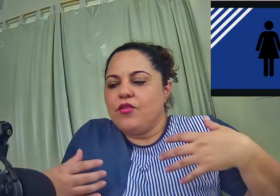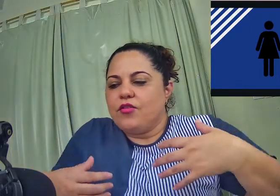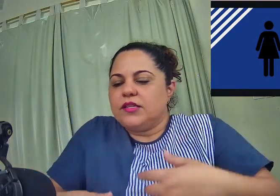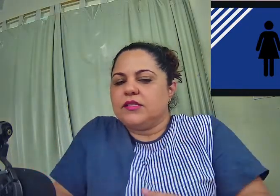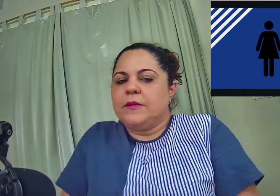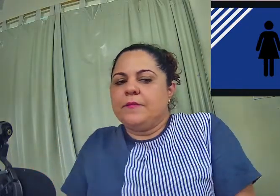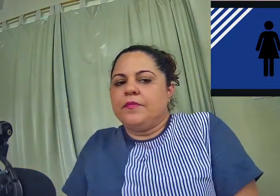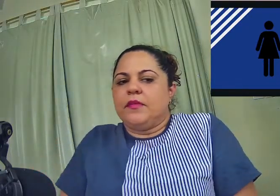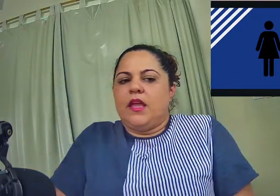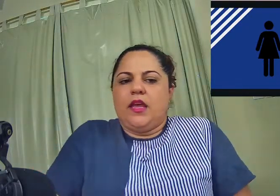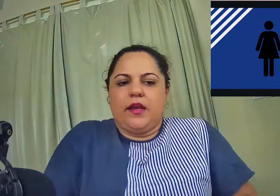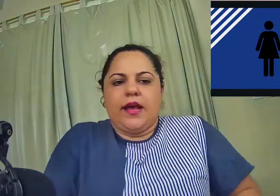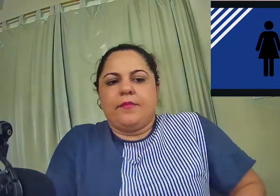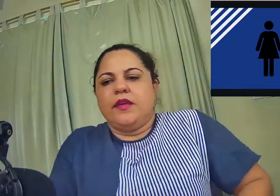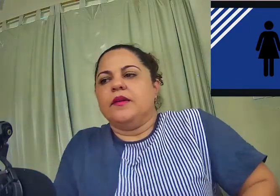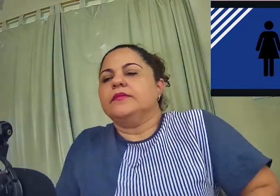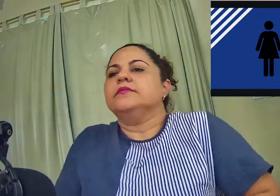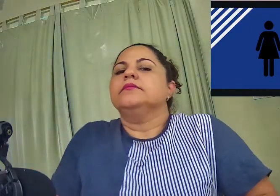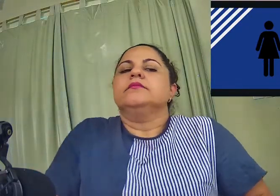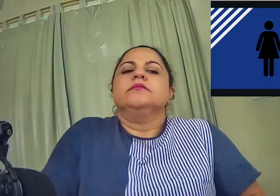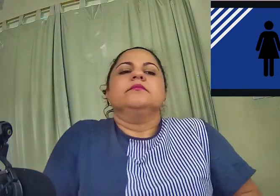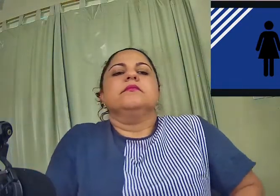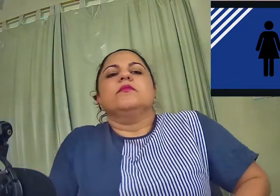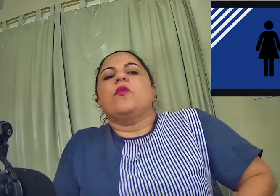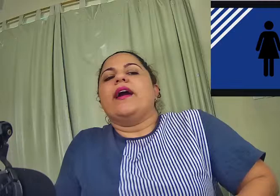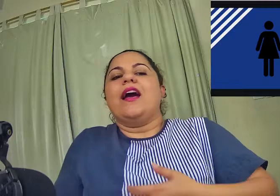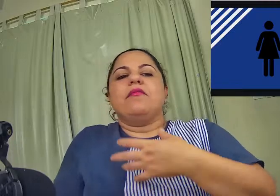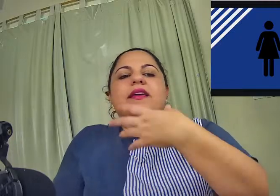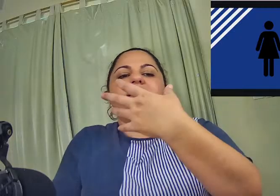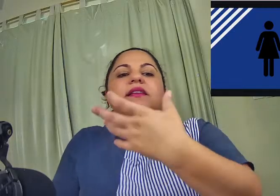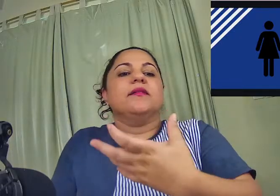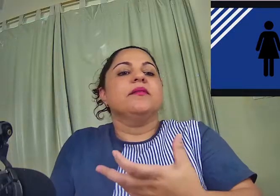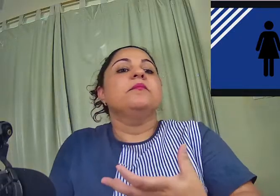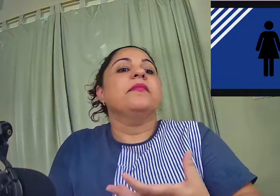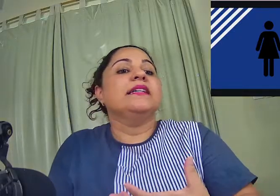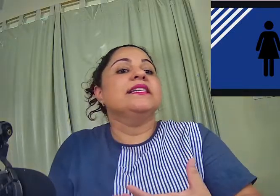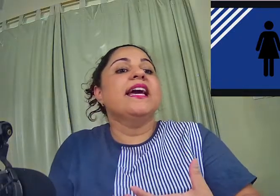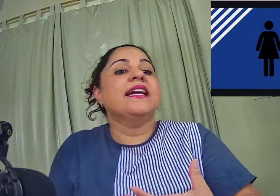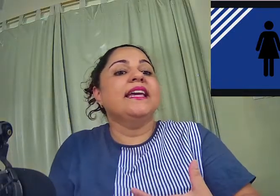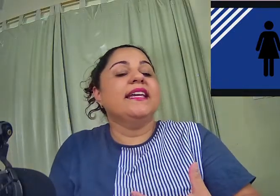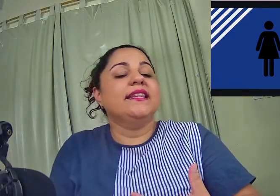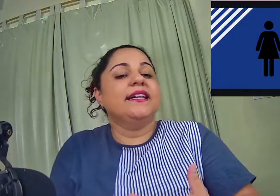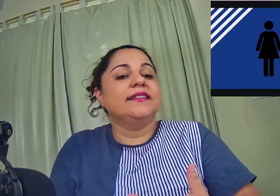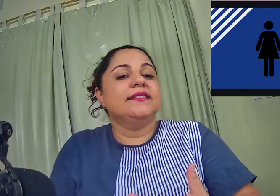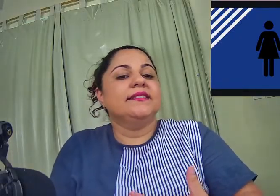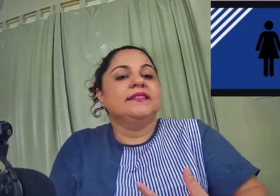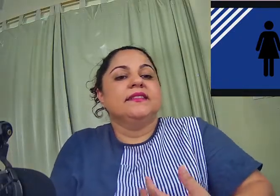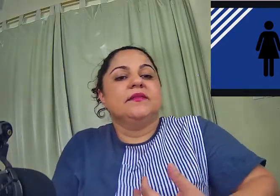maiores, né? Ele caminha com a cabeça mais erguida,